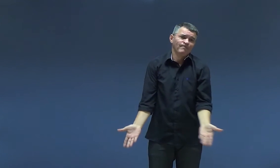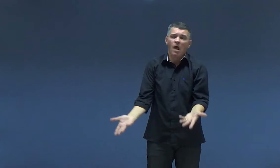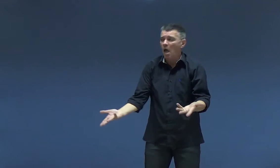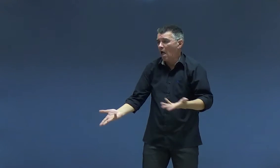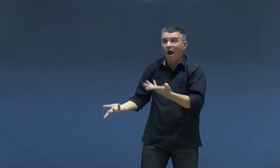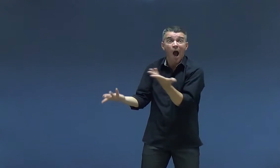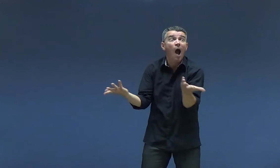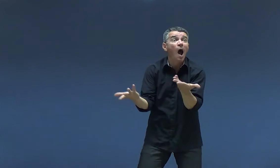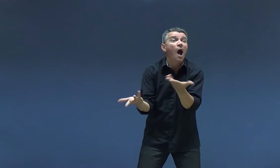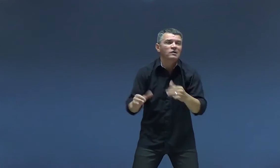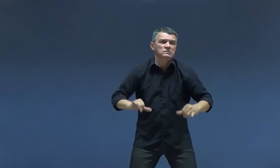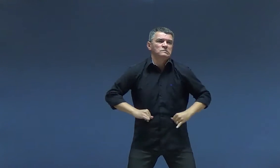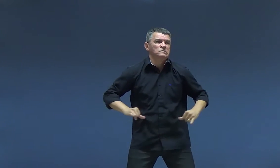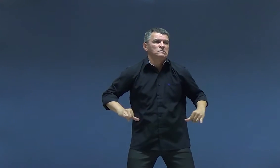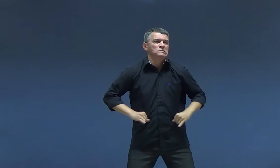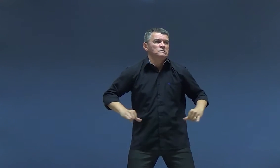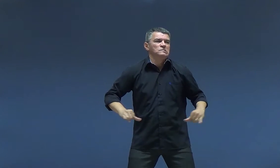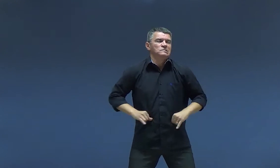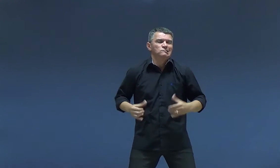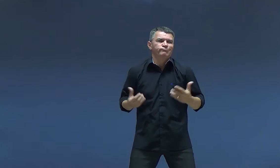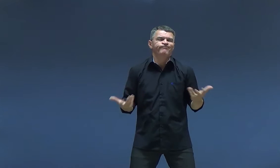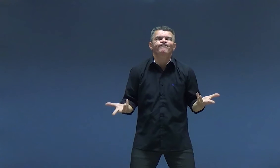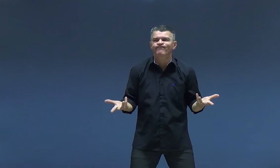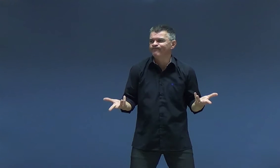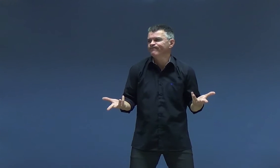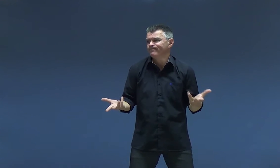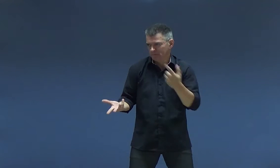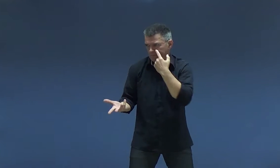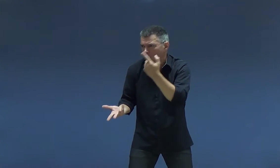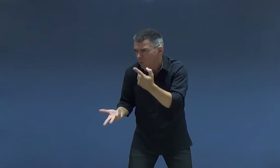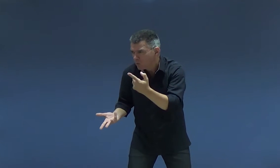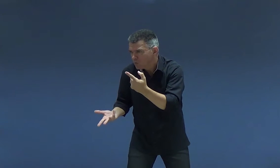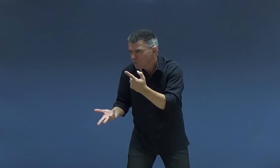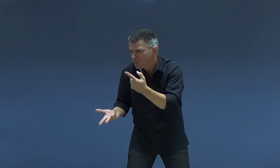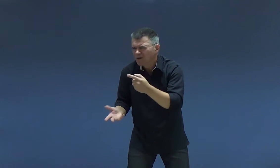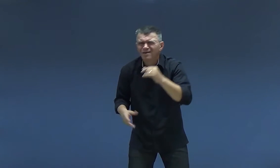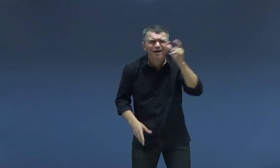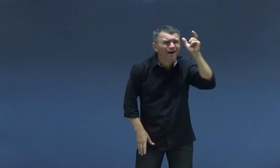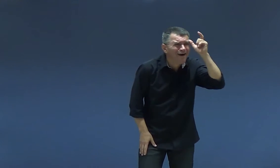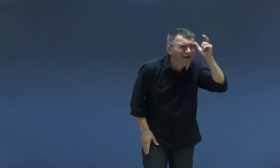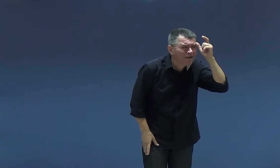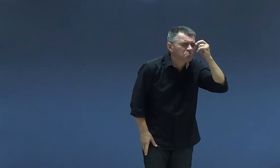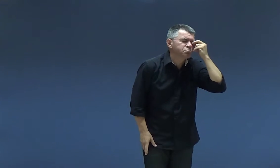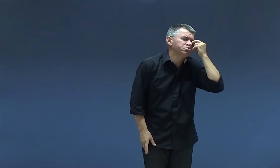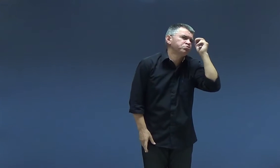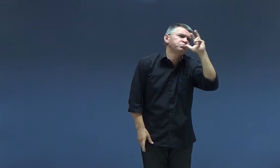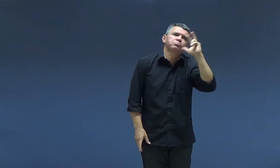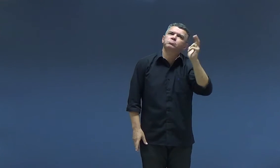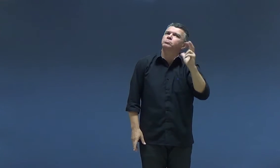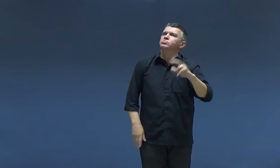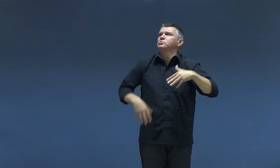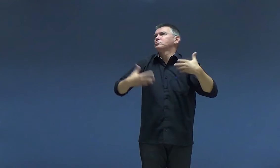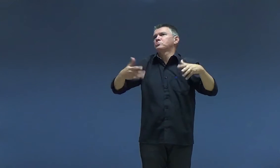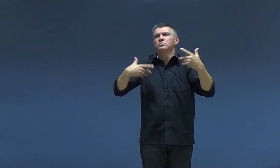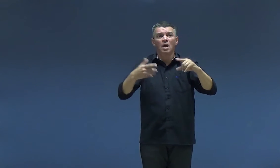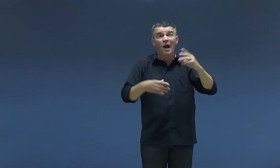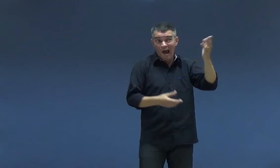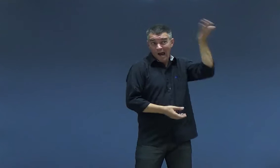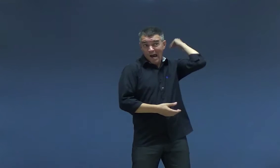aflição e se perderam. E com isso veio o sofrimento. Então o diabo, ele é muito